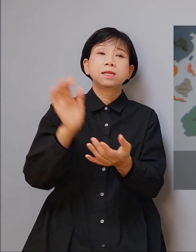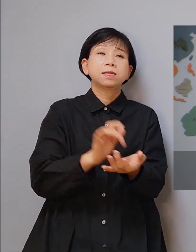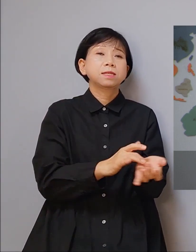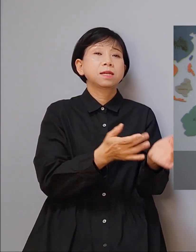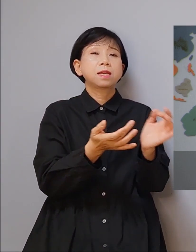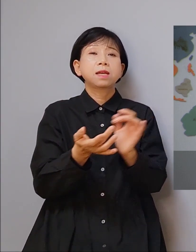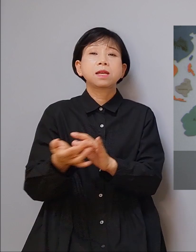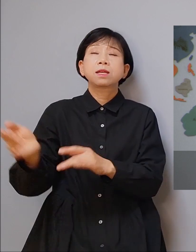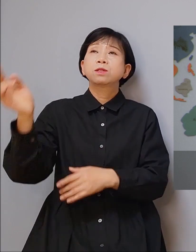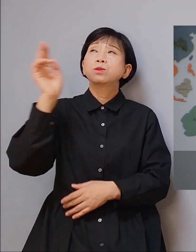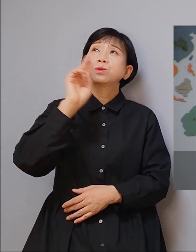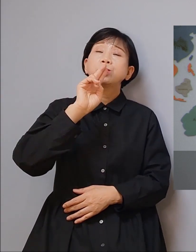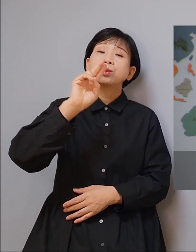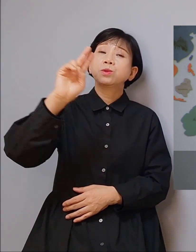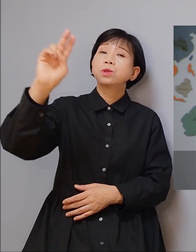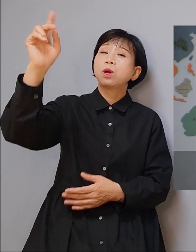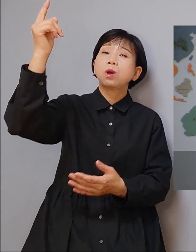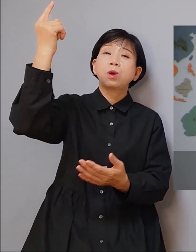왕이신